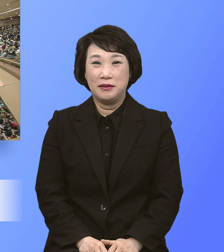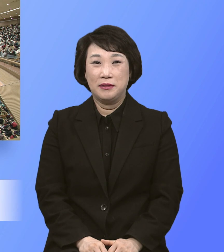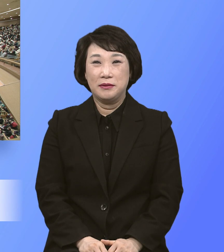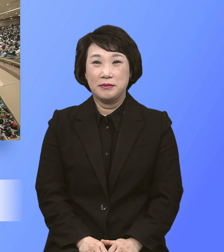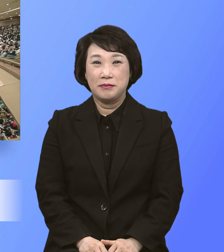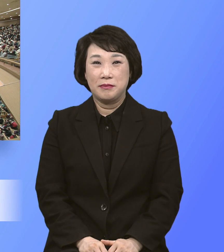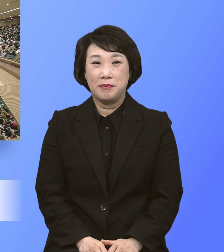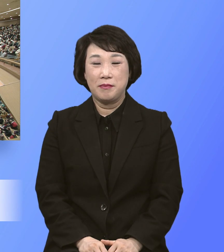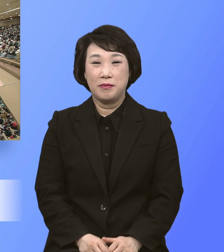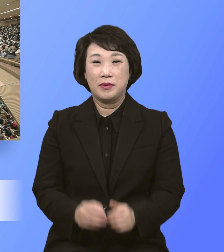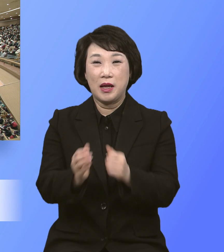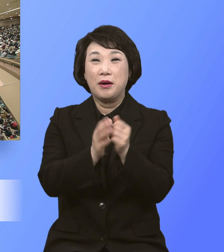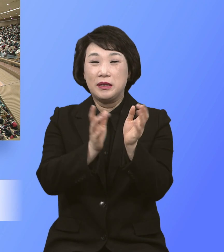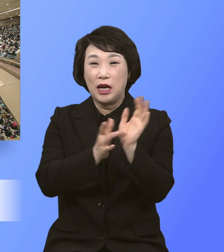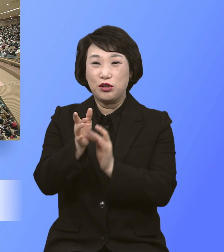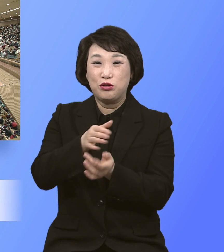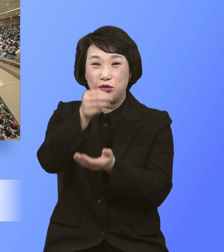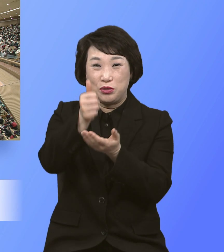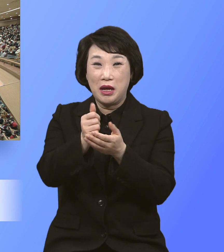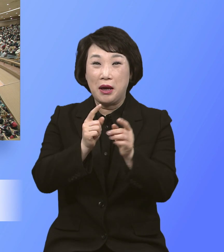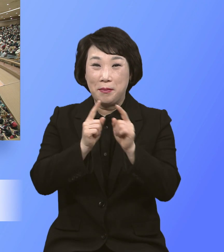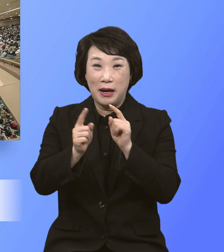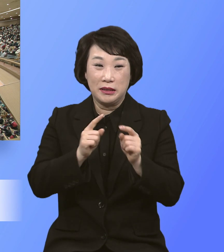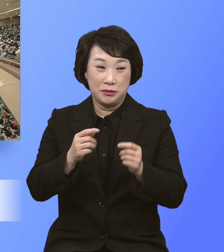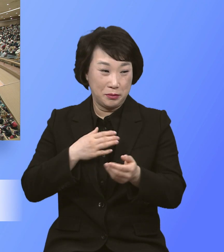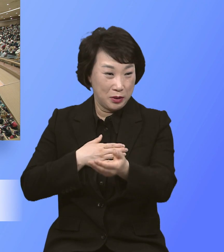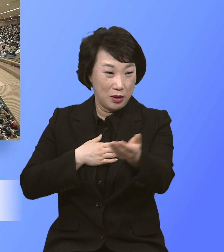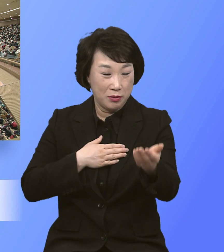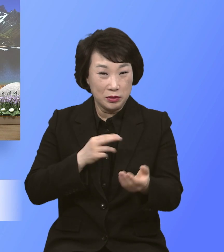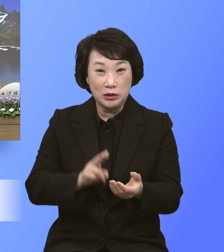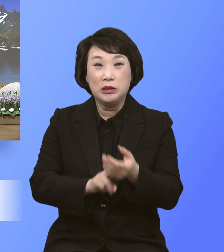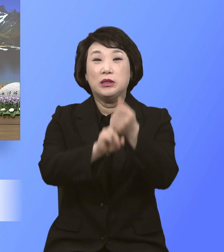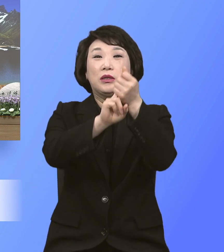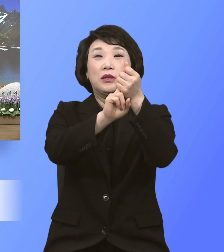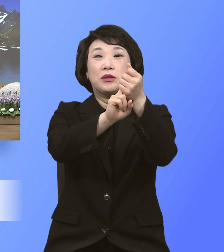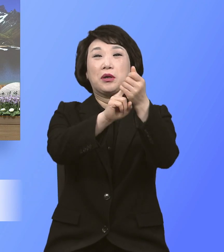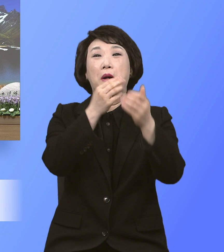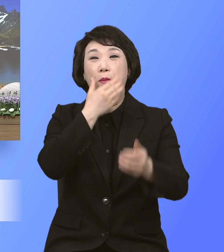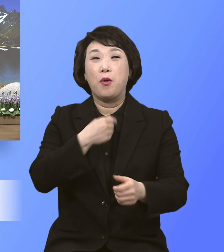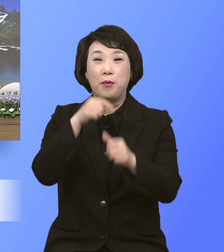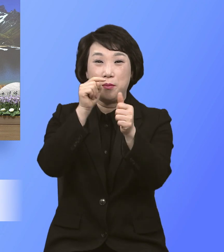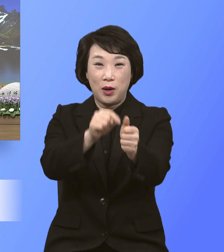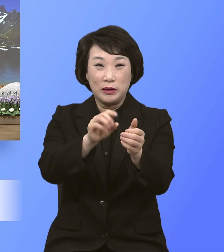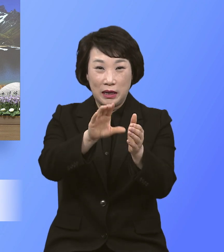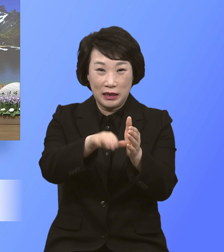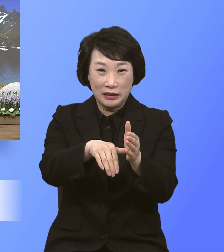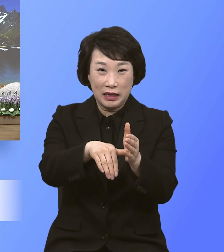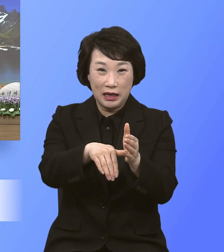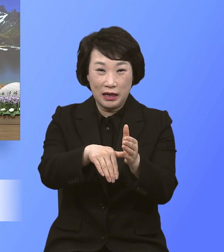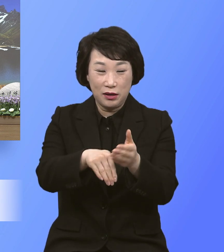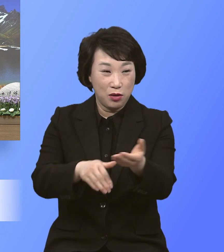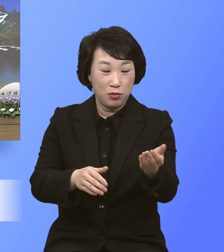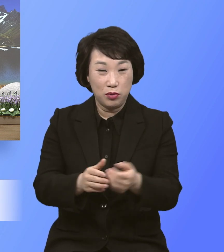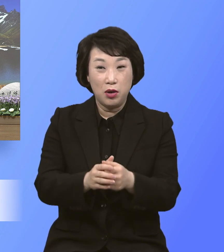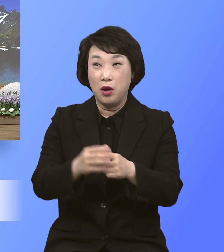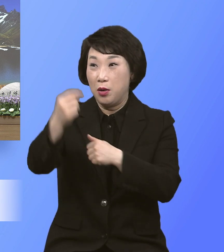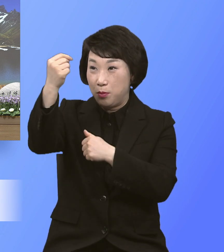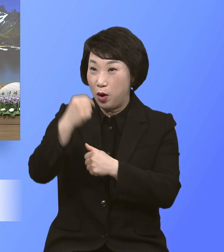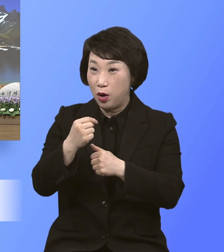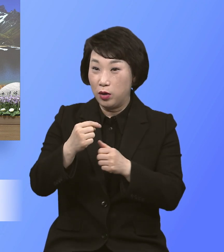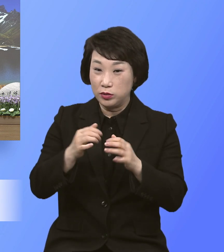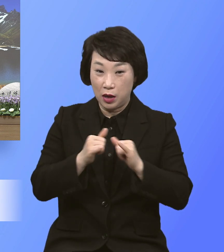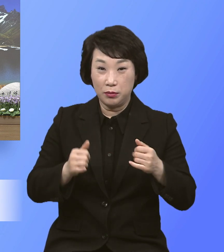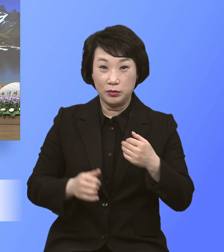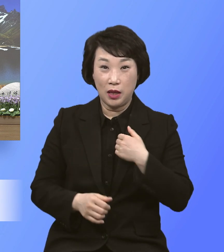그러므로 예수의 말씀은 이적의 복을 명령할 때 그냥 명령 받는